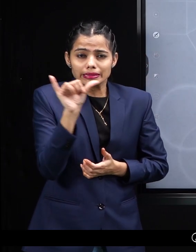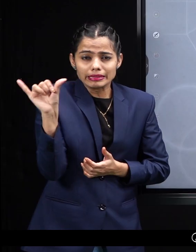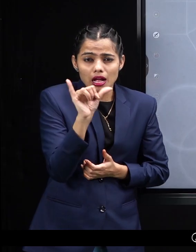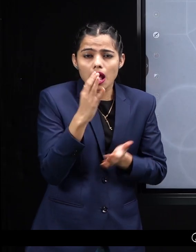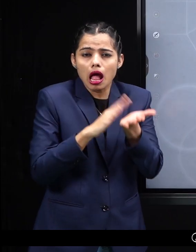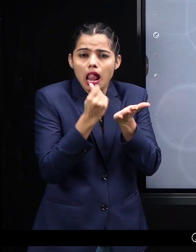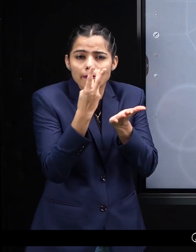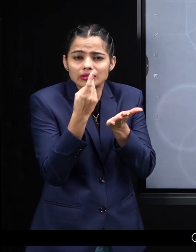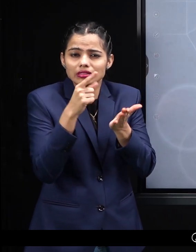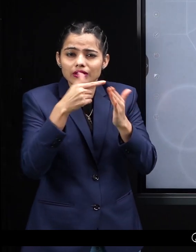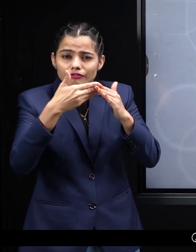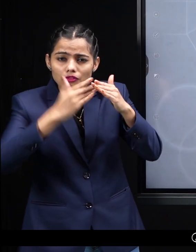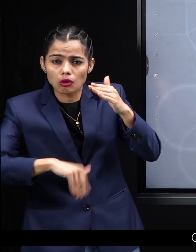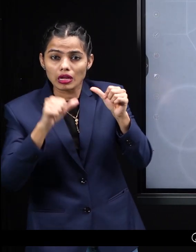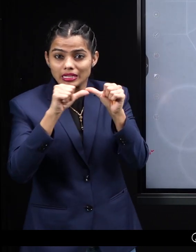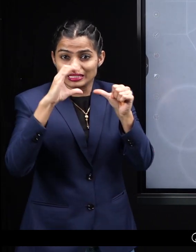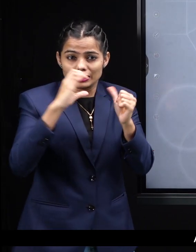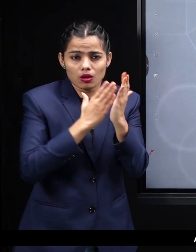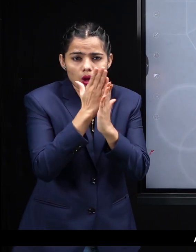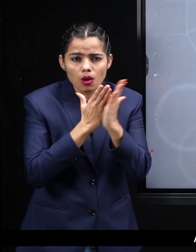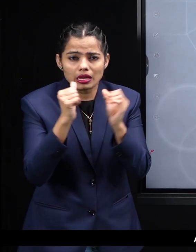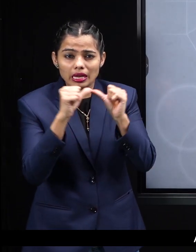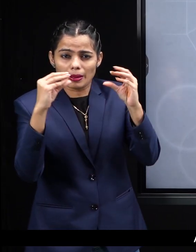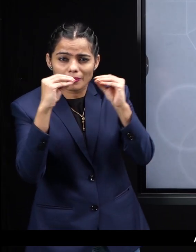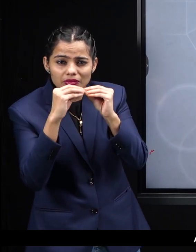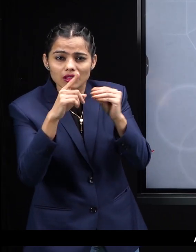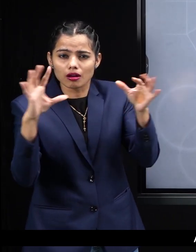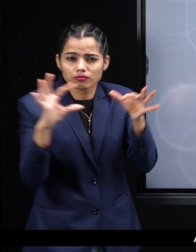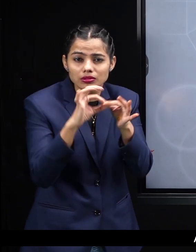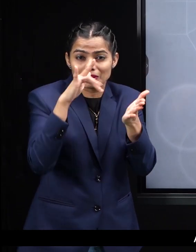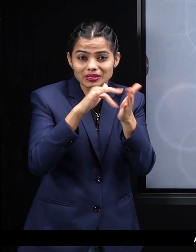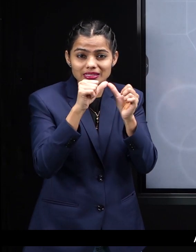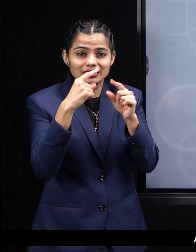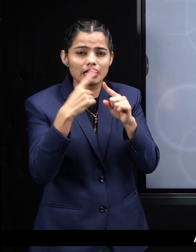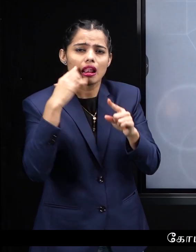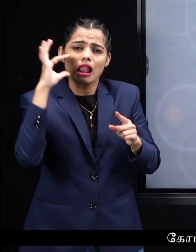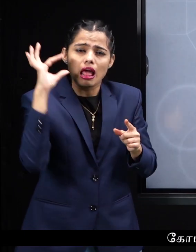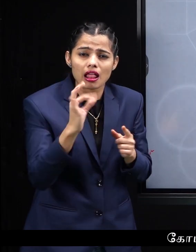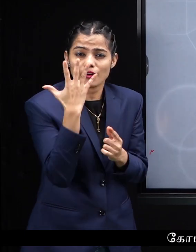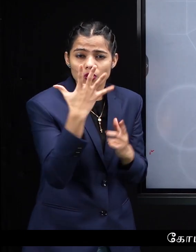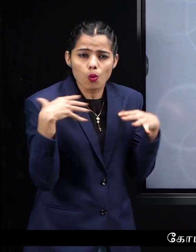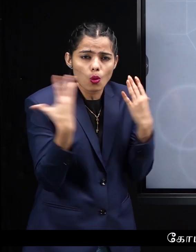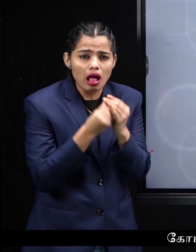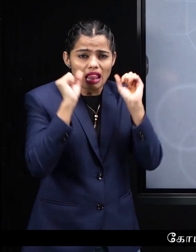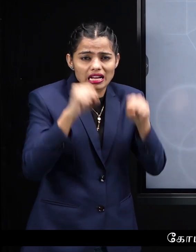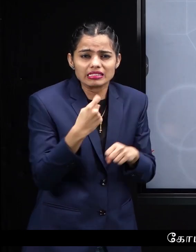மேலே உள்ள அதே உருவத்தை பயன்படுத்தி AC என்பது ABயின் ஒரு பகுதியாகும். எனவே கோட்பாடு 5